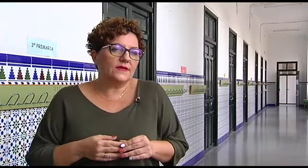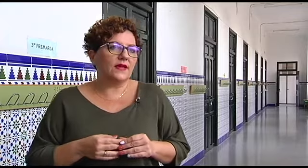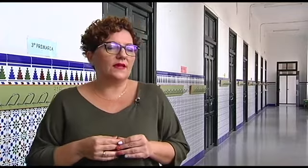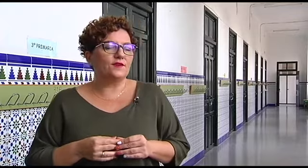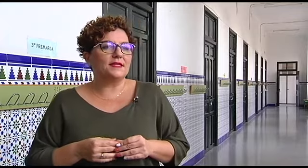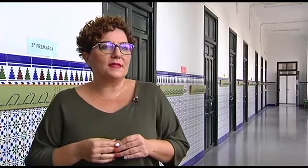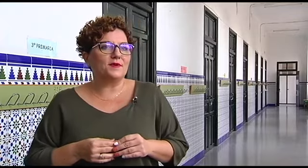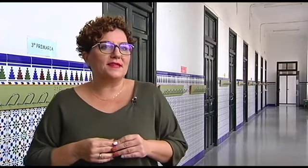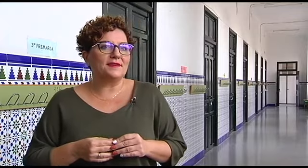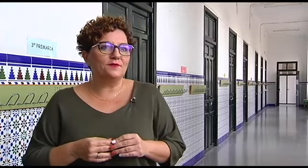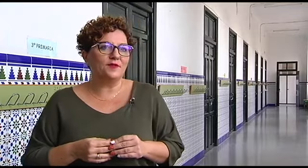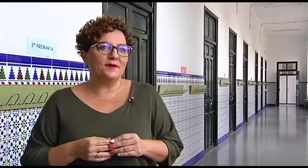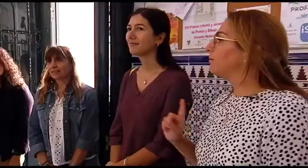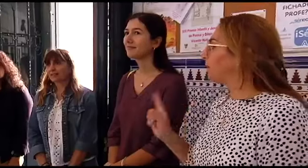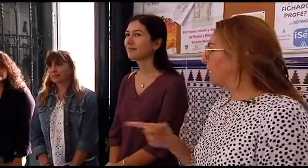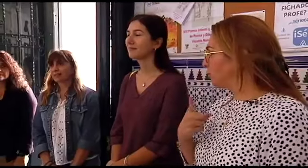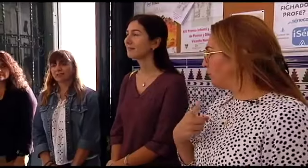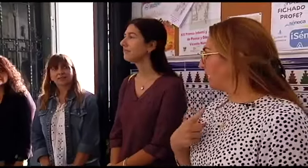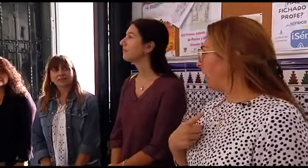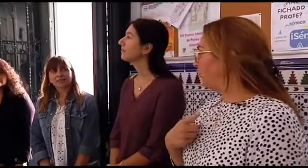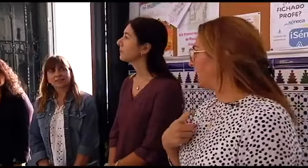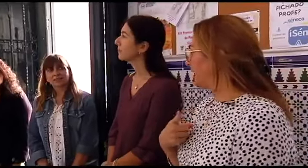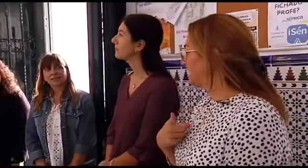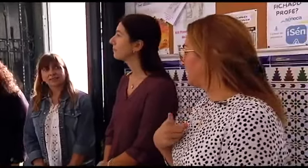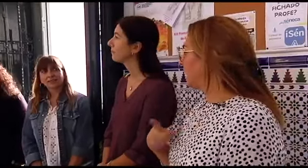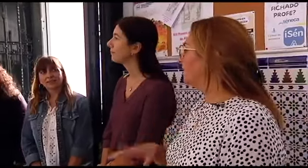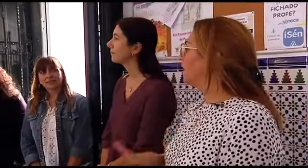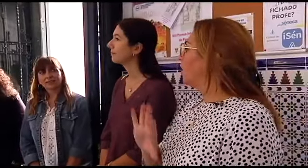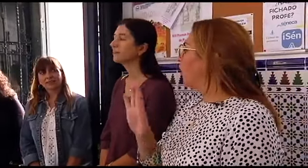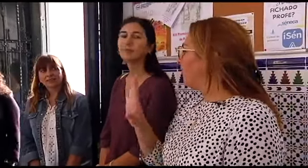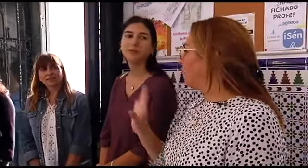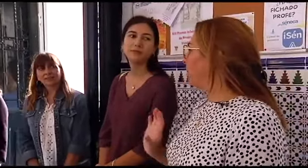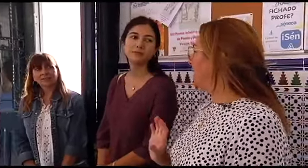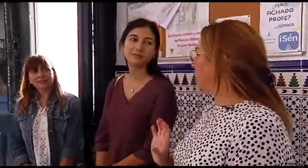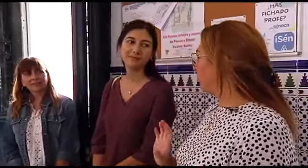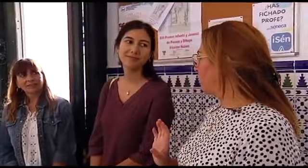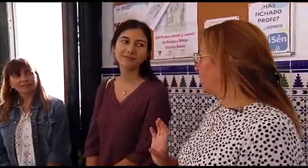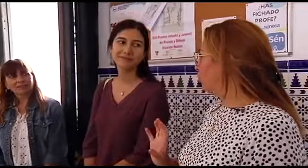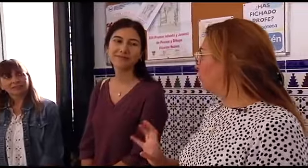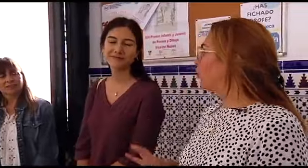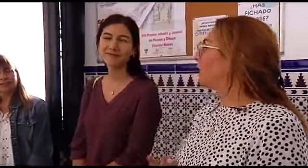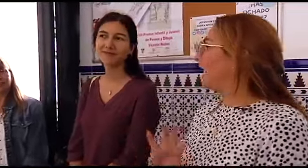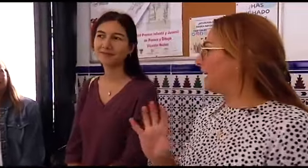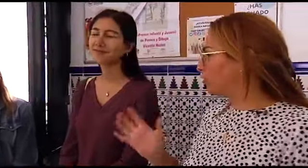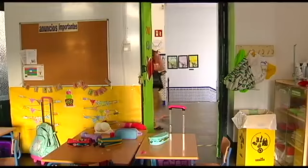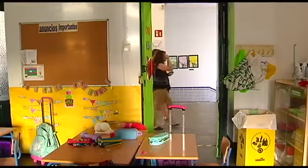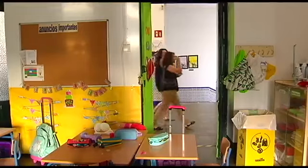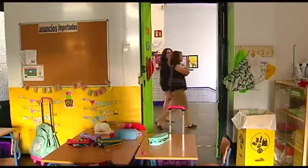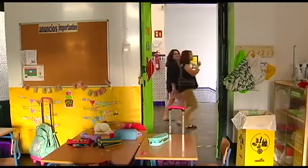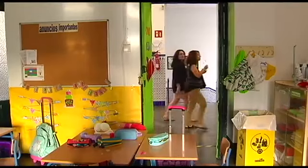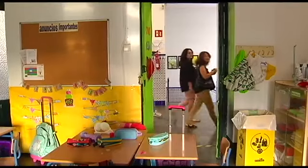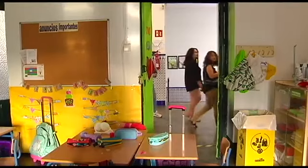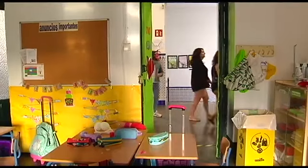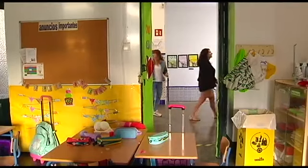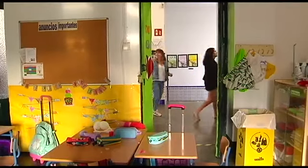hoy tenemos el segundo. Vamos a subir a una clase, os vamos a explicar un poquito en qué consiste el proyecto del